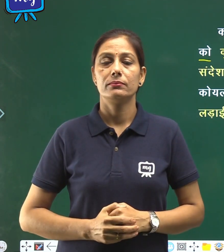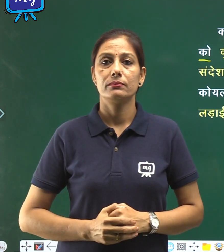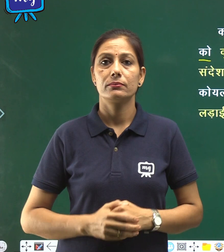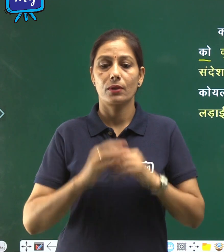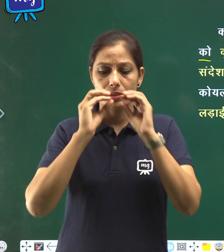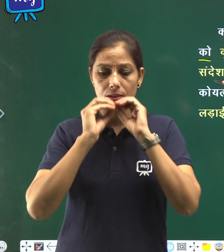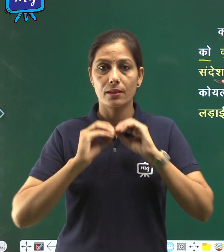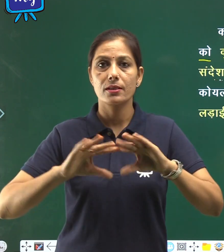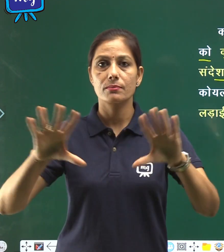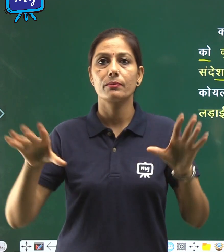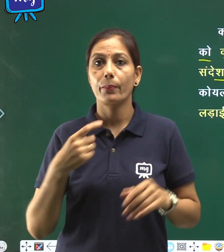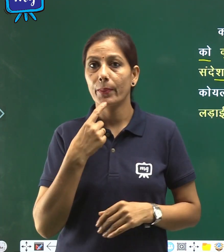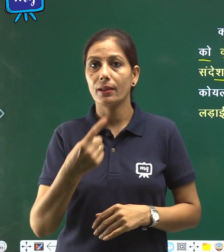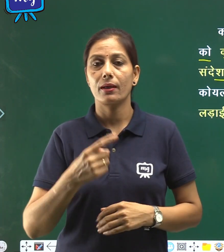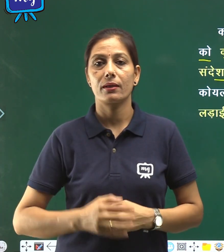संदेश बताया है